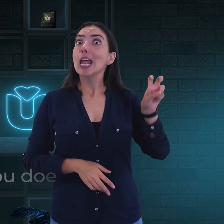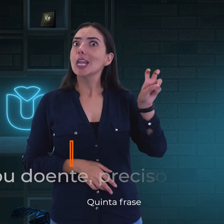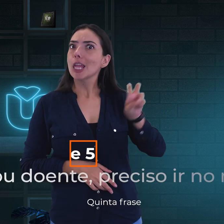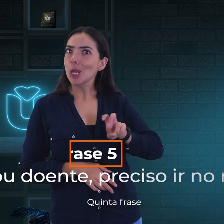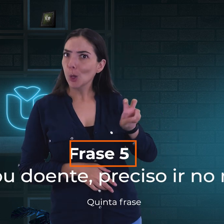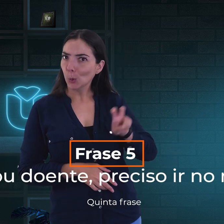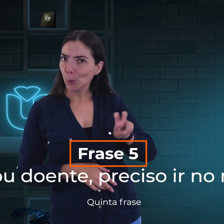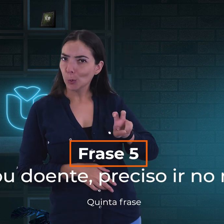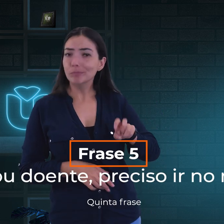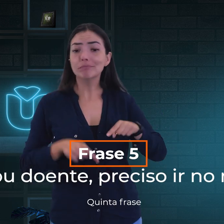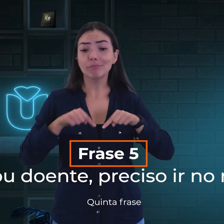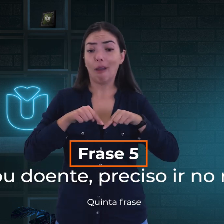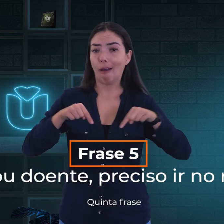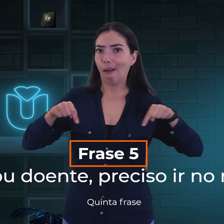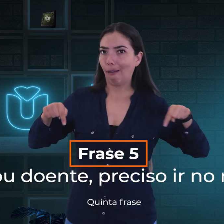Quinta frase.